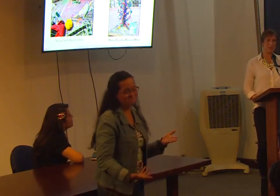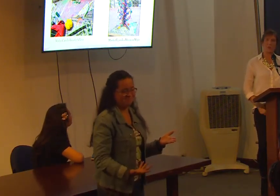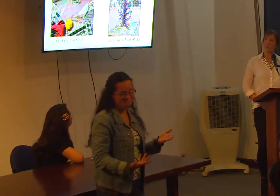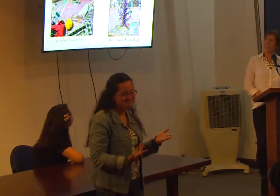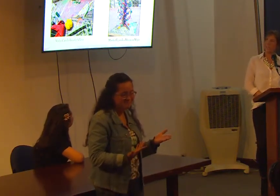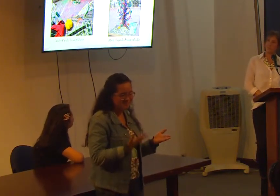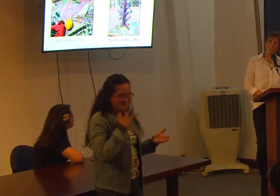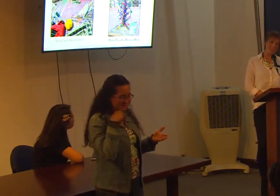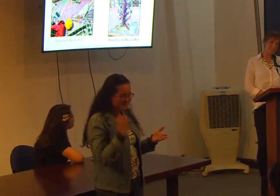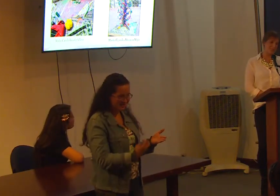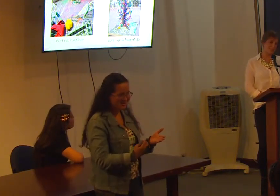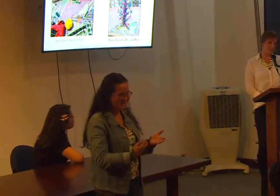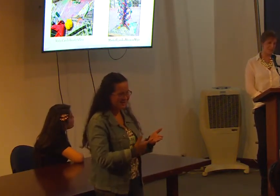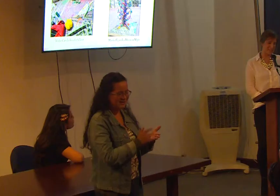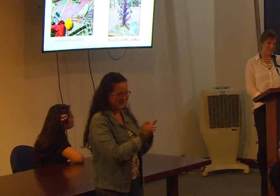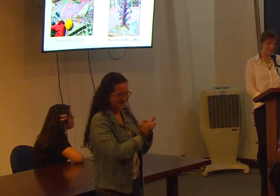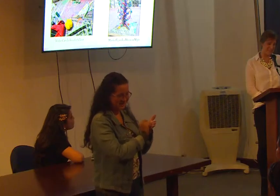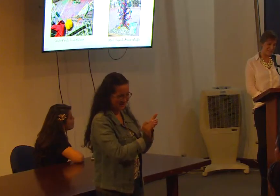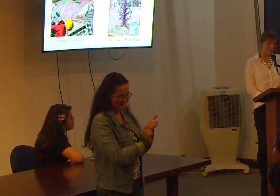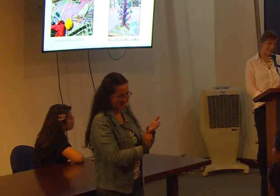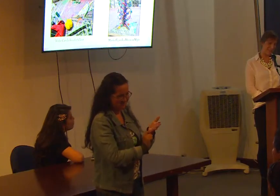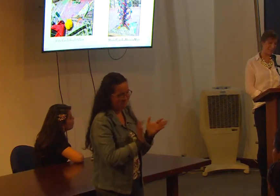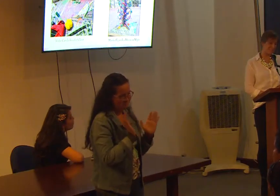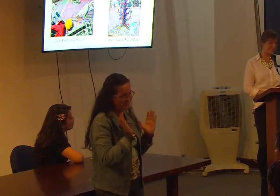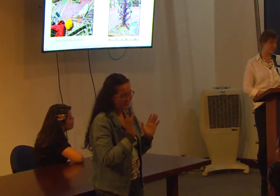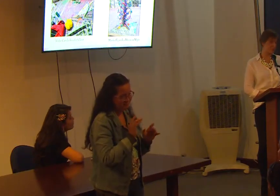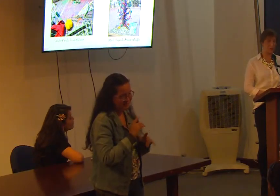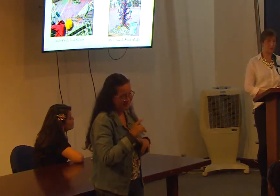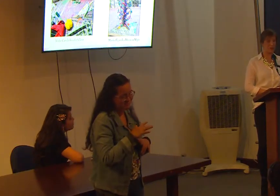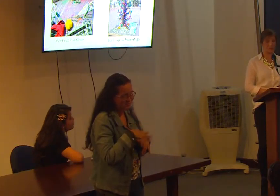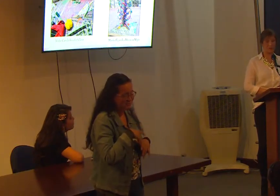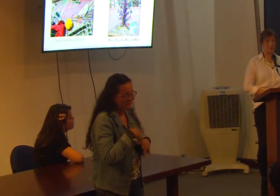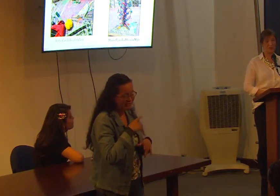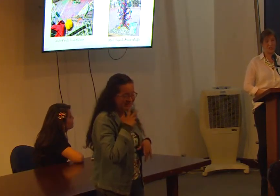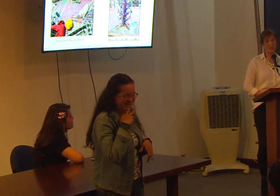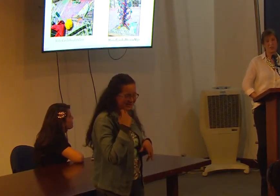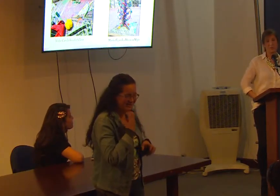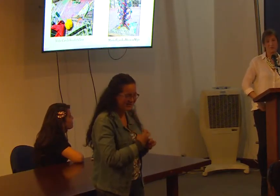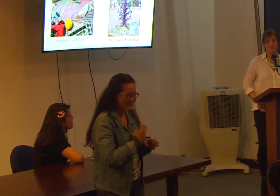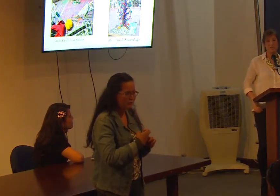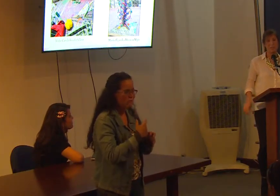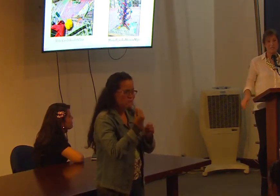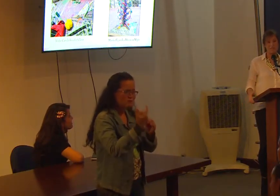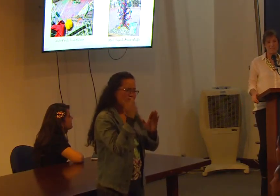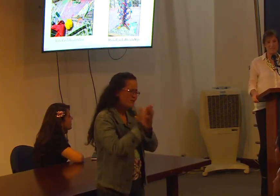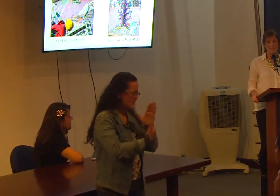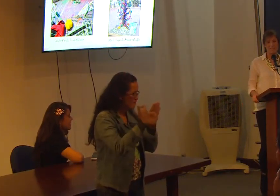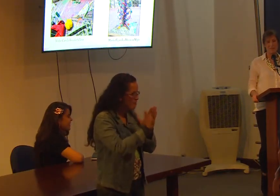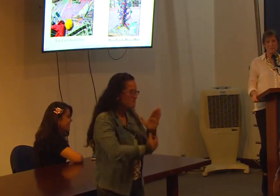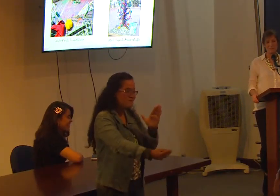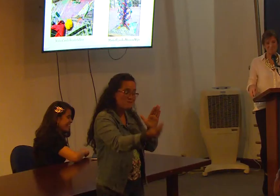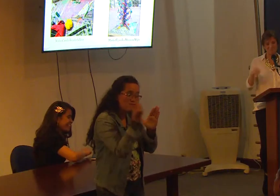impregnadas como en un escrito, entonces fue duro, creo que me lo corrigieron mil